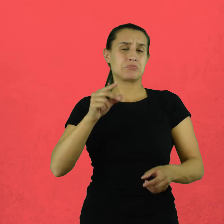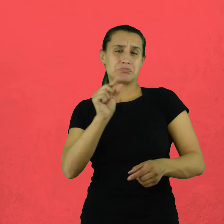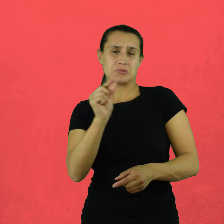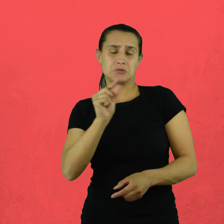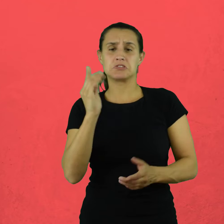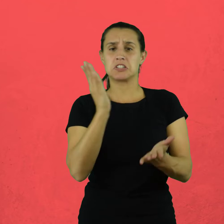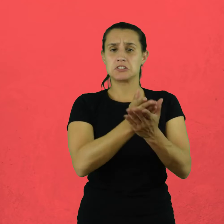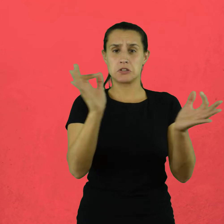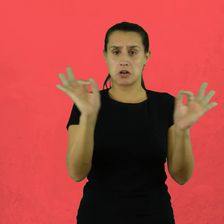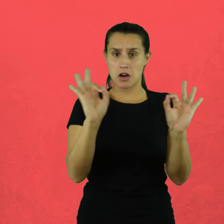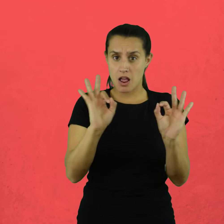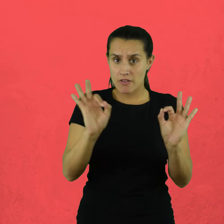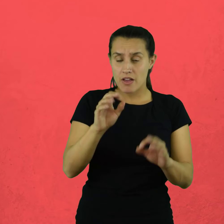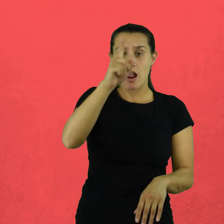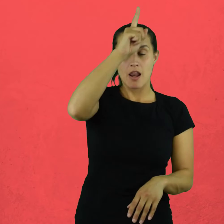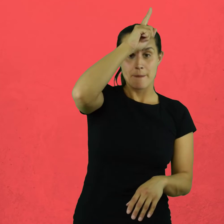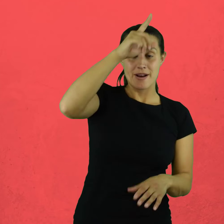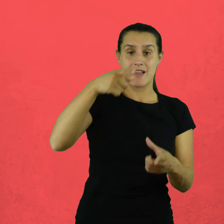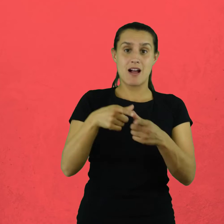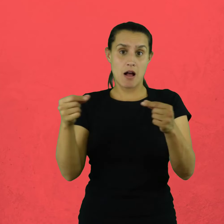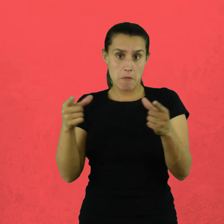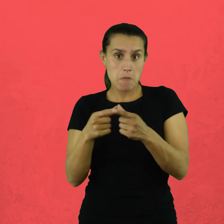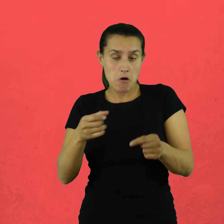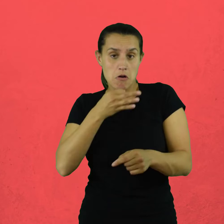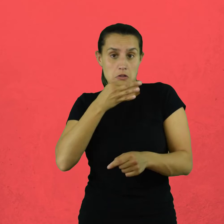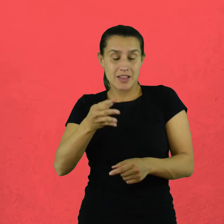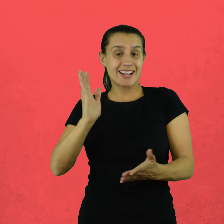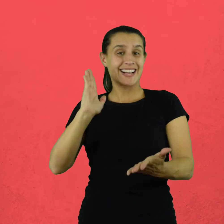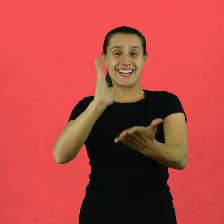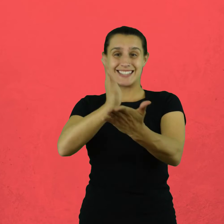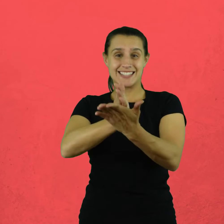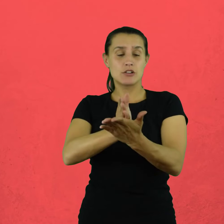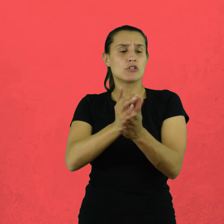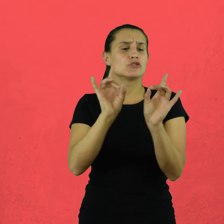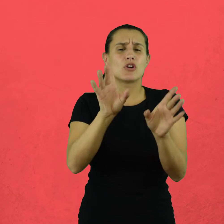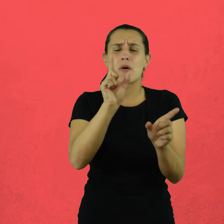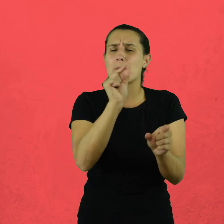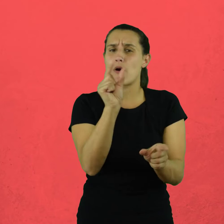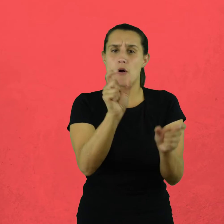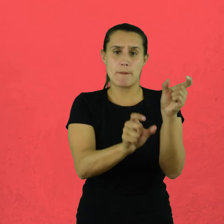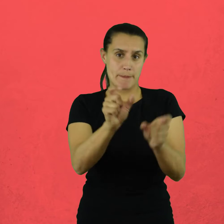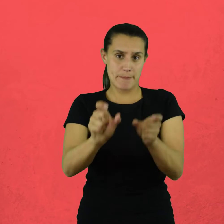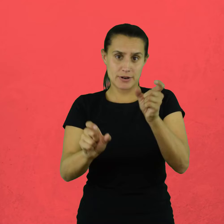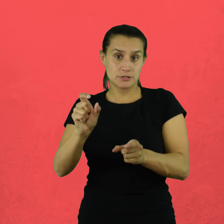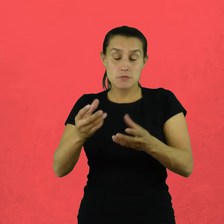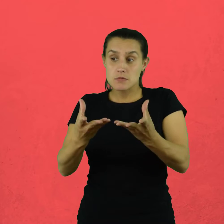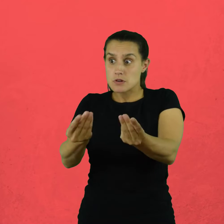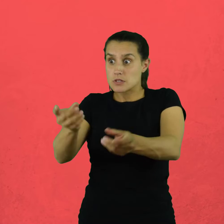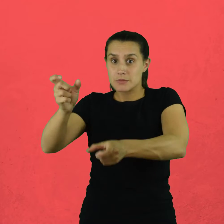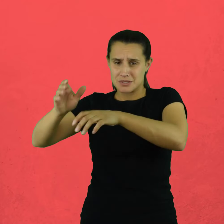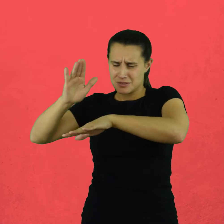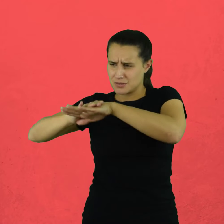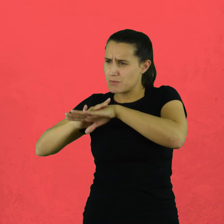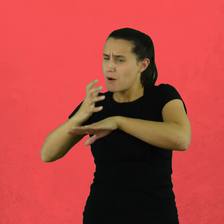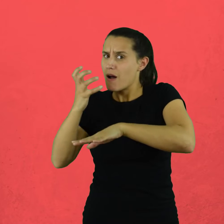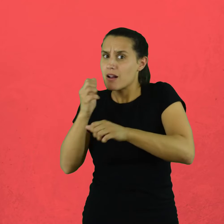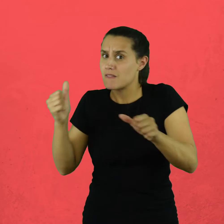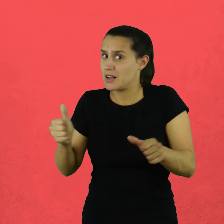Estado en la Alemania Federal. Tanto en Alemania como en Japón se puede afirmar que el castigo fue para unos pocos,